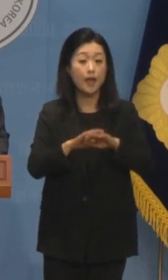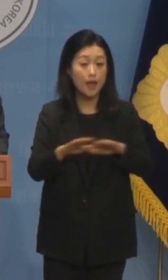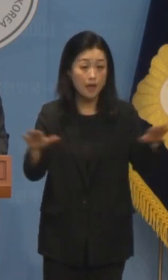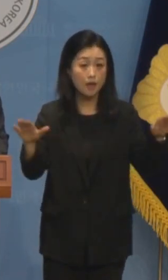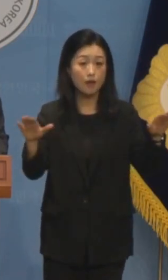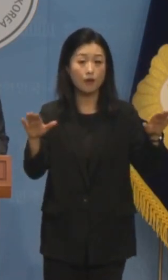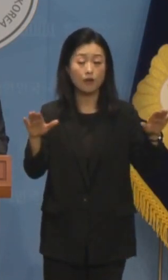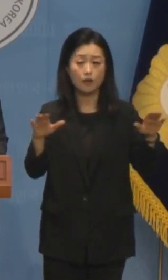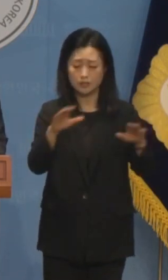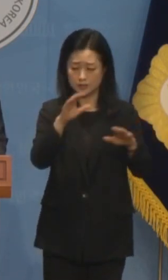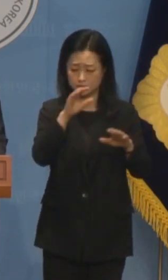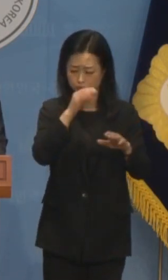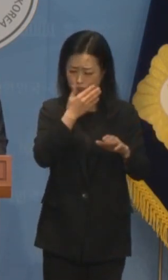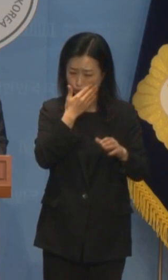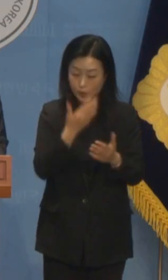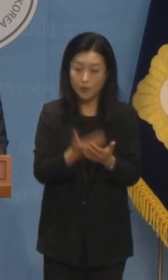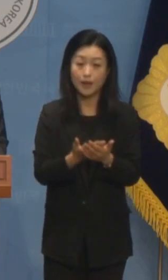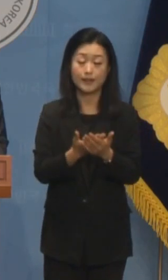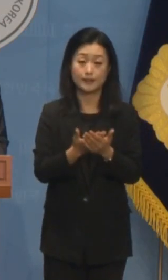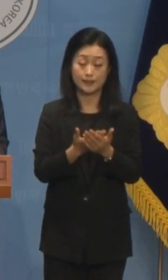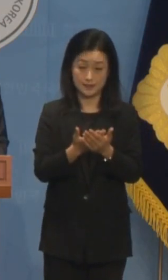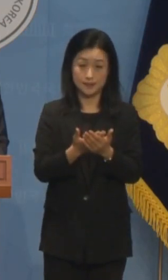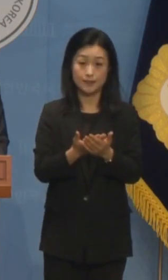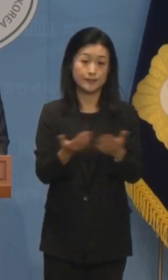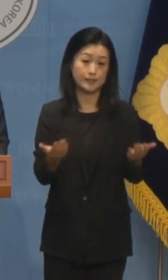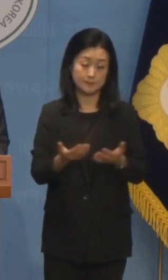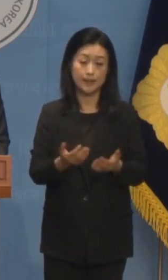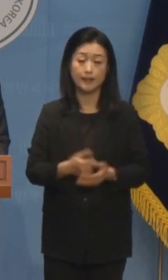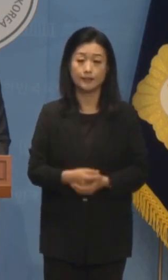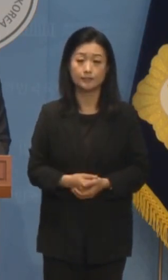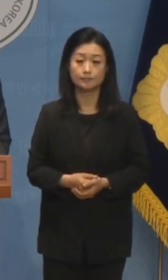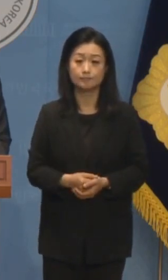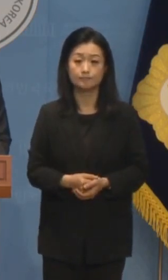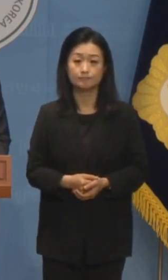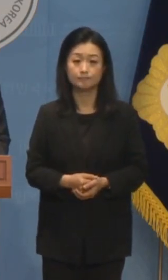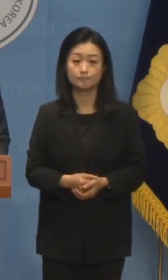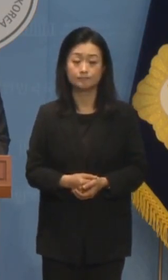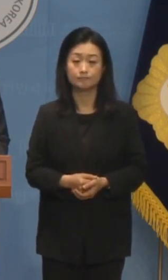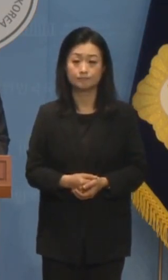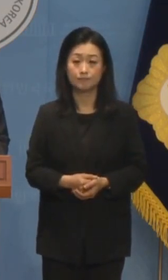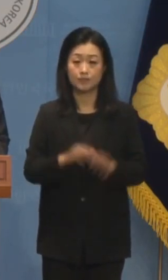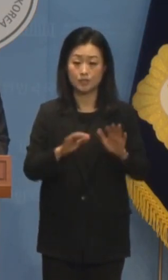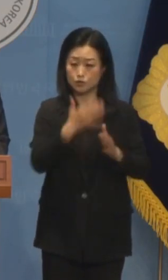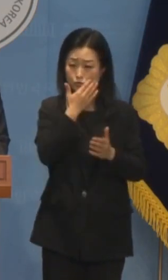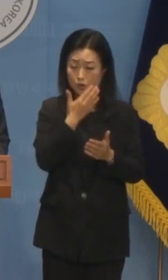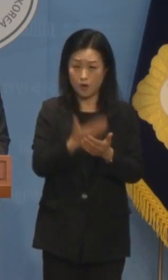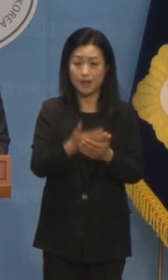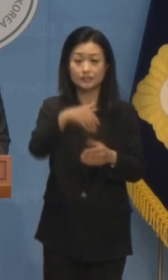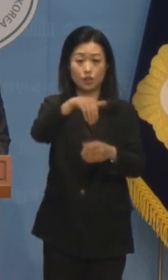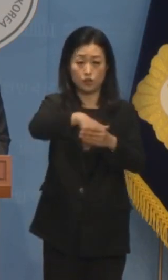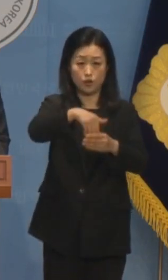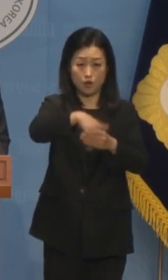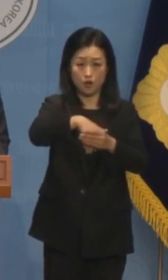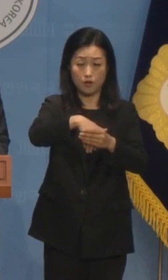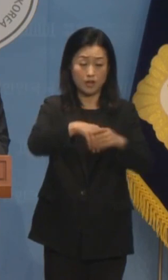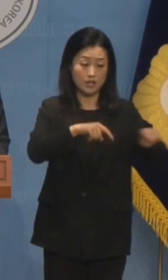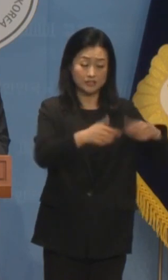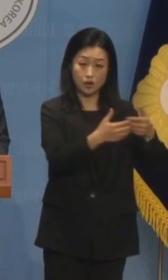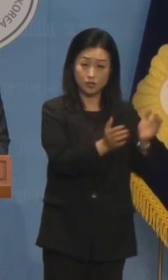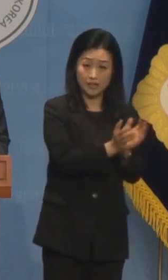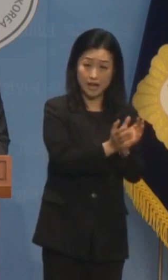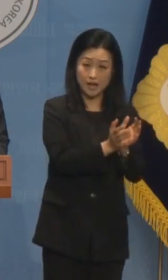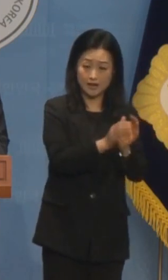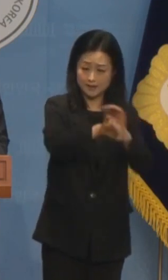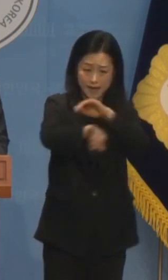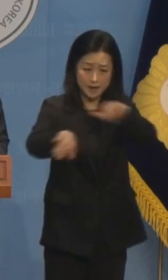헤쳐나가는 절박한 과정 그 자체입니다. 이 엄중한 선거에 더 이상 정당의